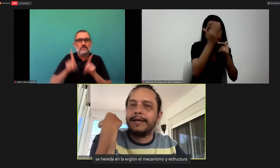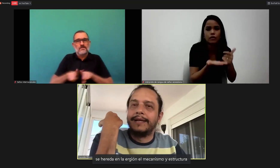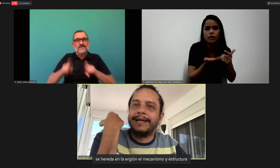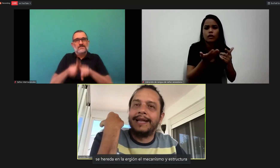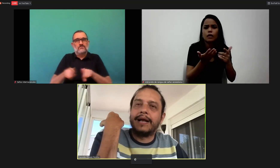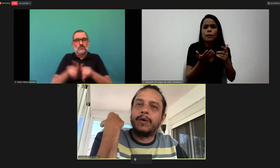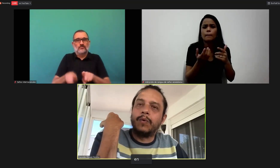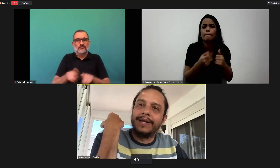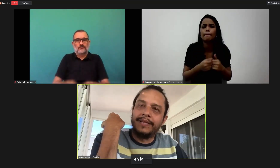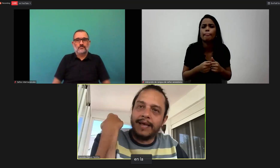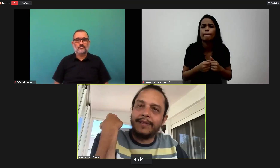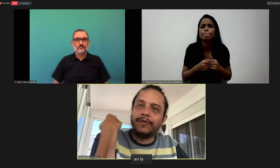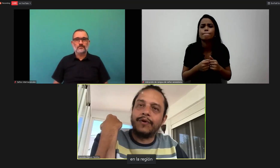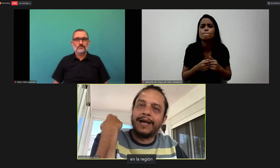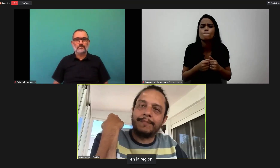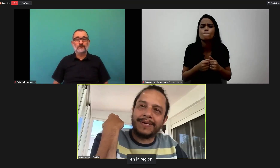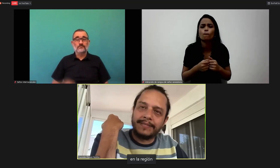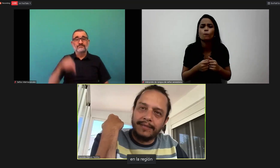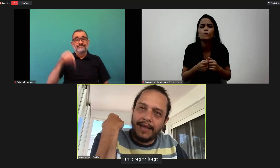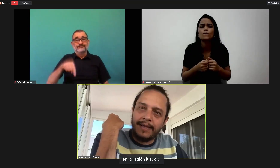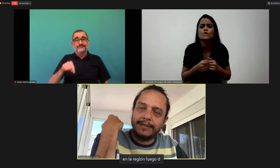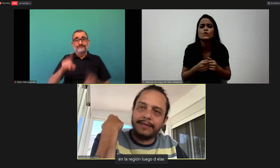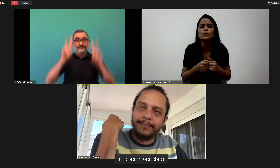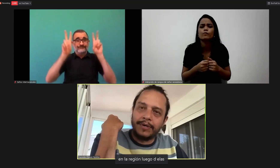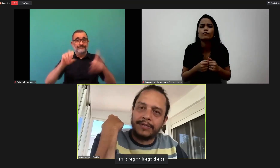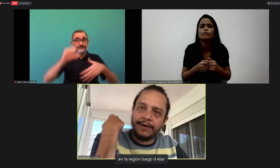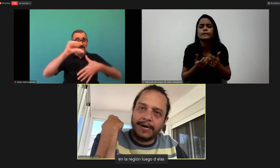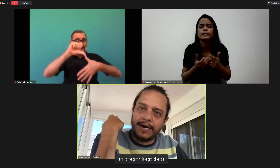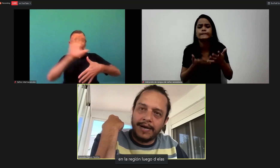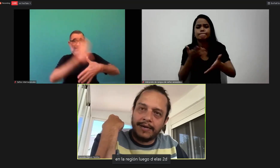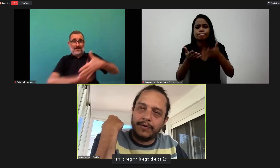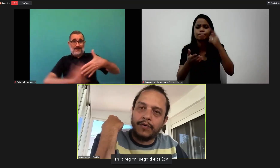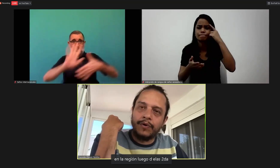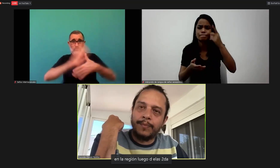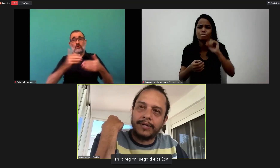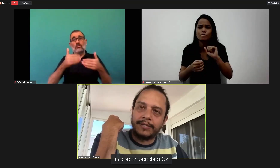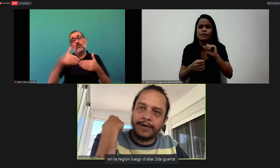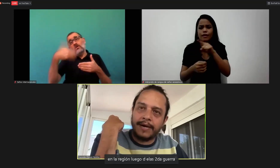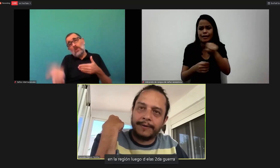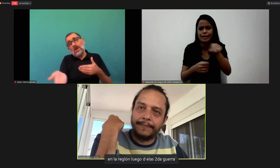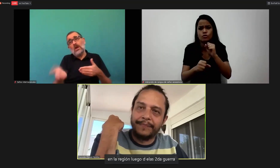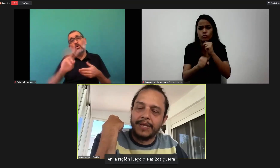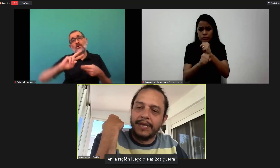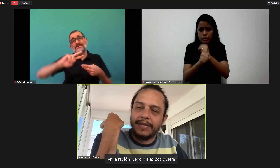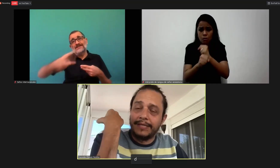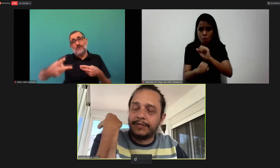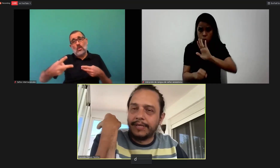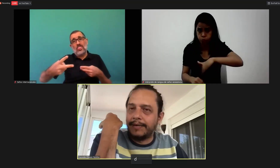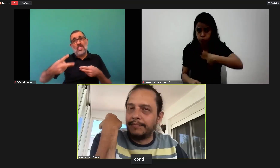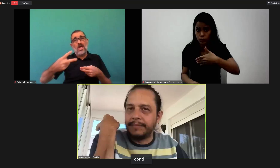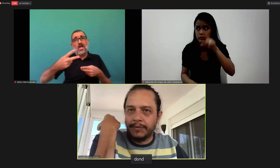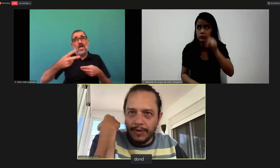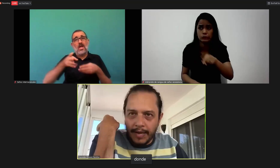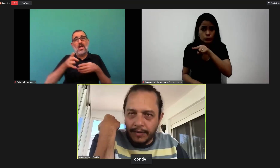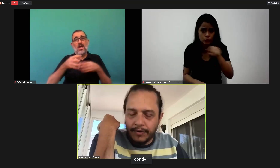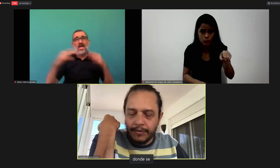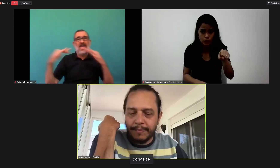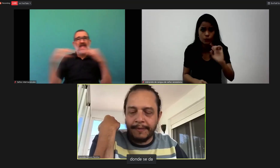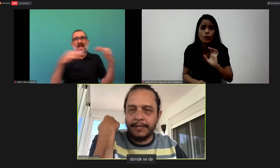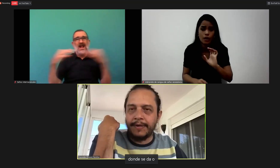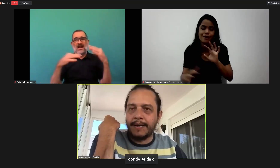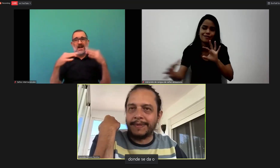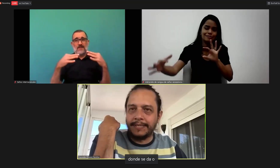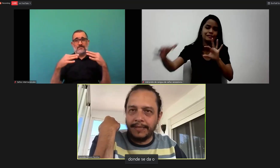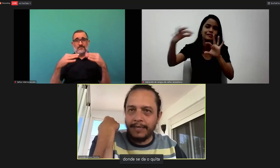quita la cualidad o la capacidad de poder trabajar o no poder trabajar. Y esto está vinculado